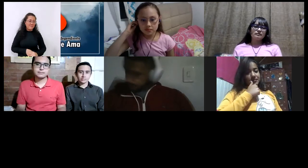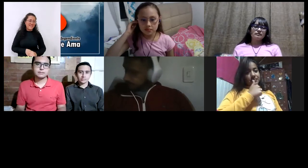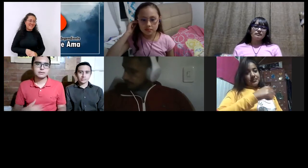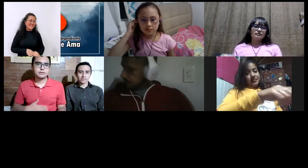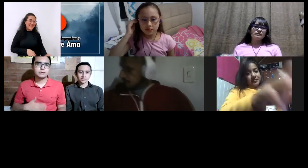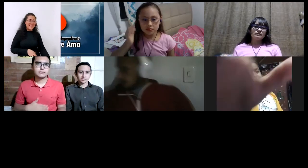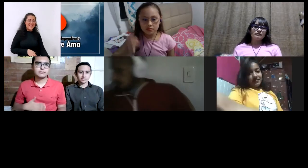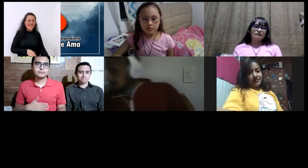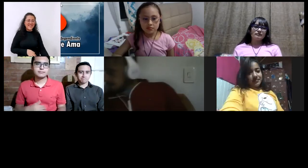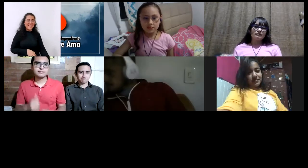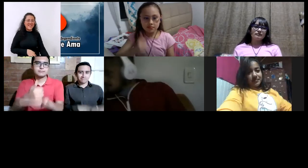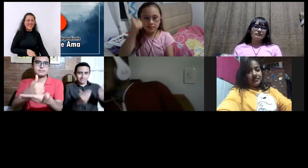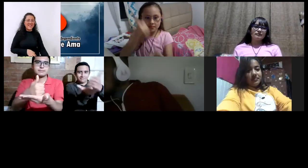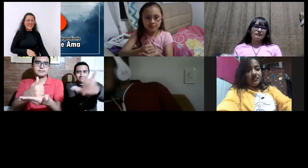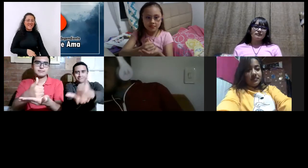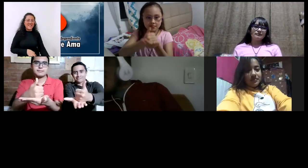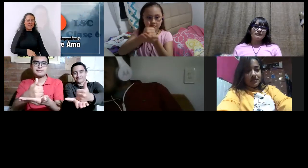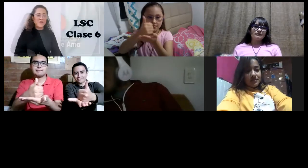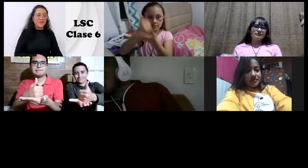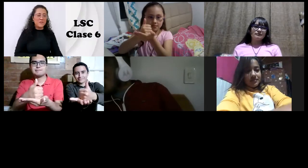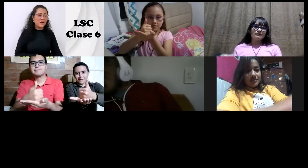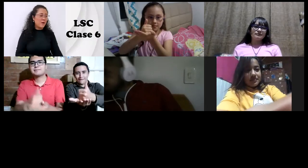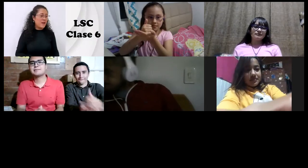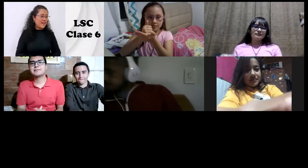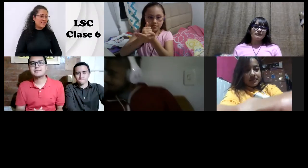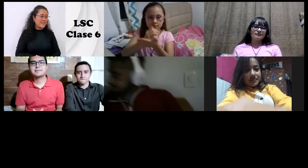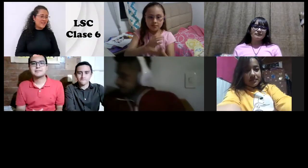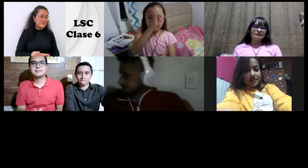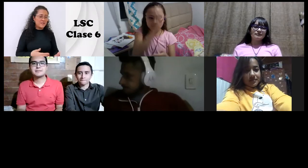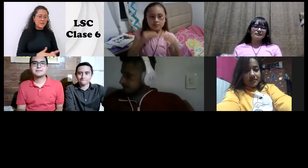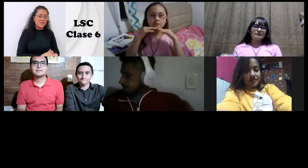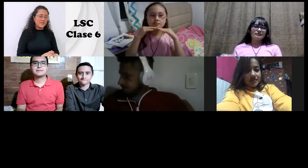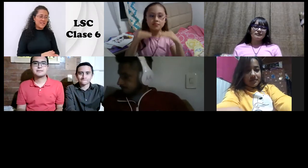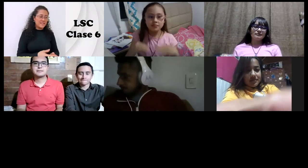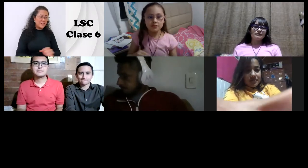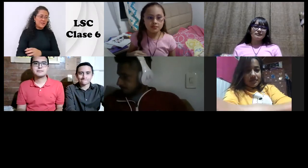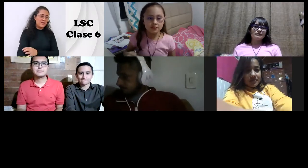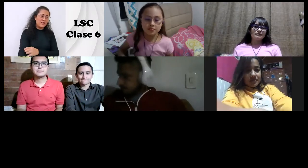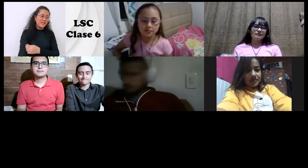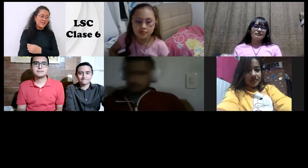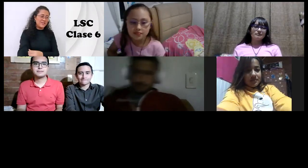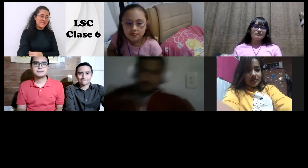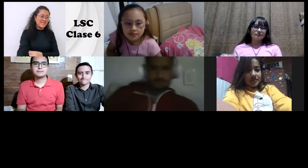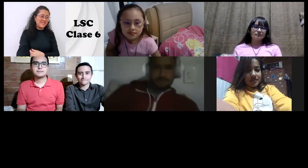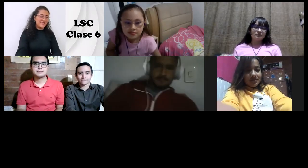Amén. Hasta ahí tenemos los dos vocabularios. Creo que estos son sencillos, son corticos, ¿cierto?